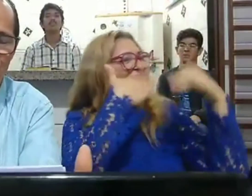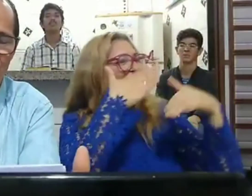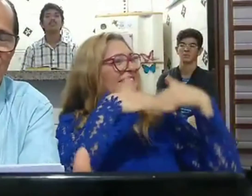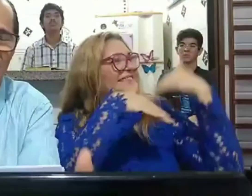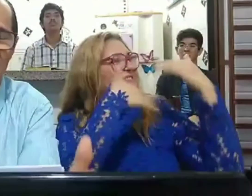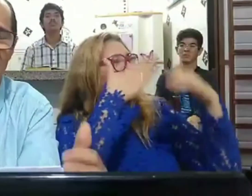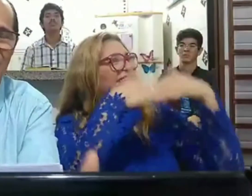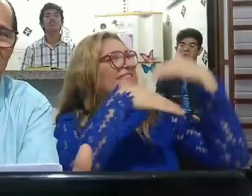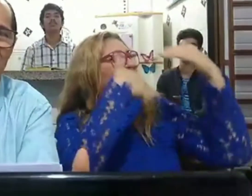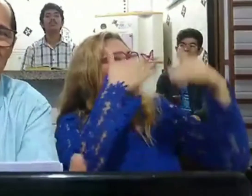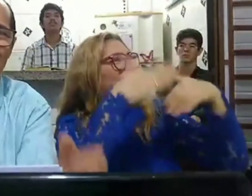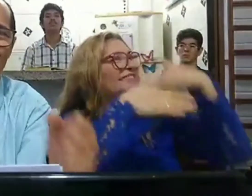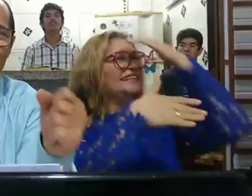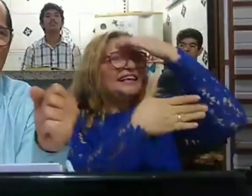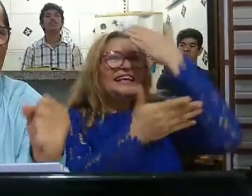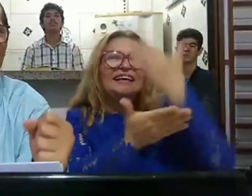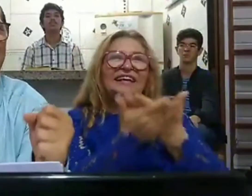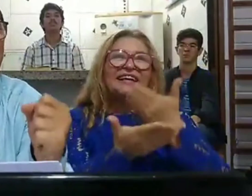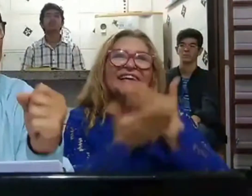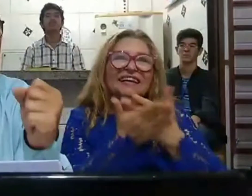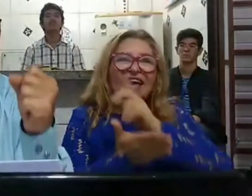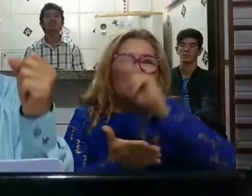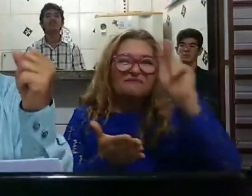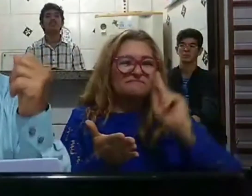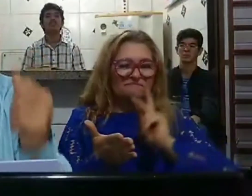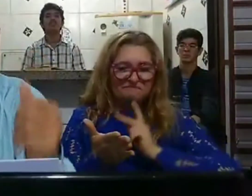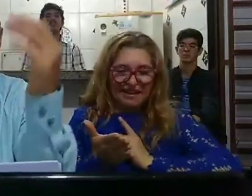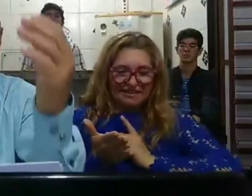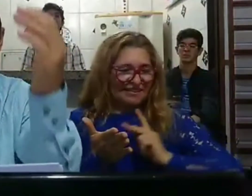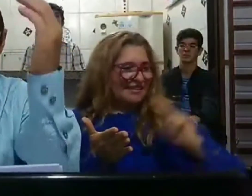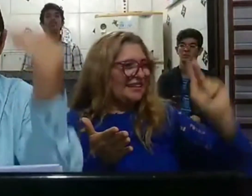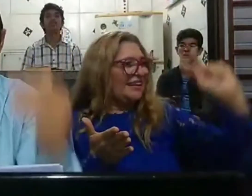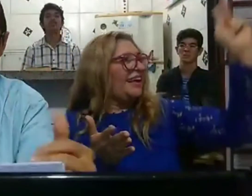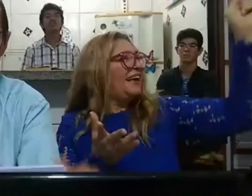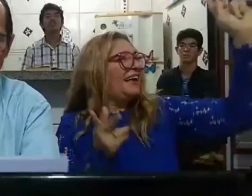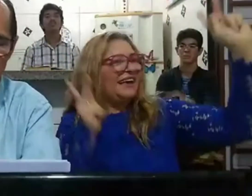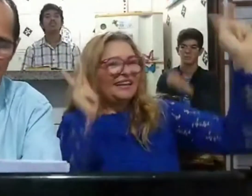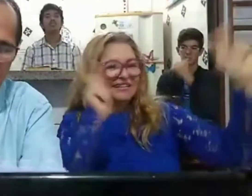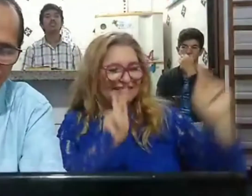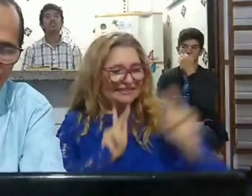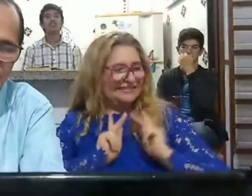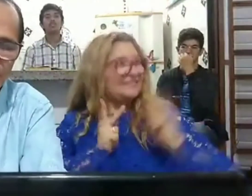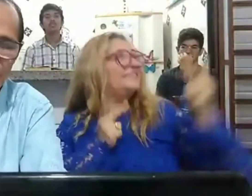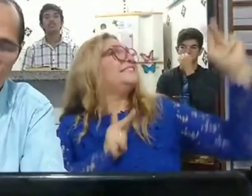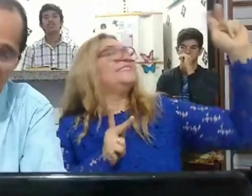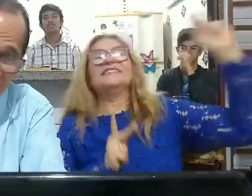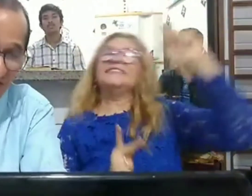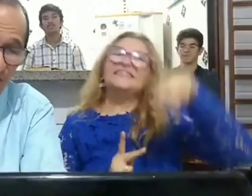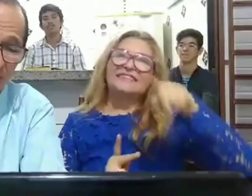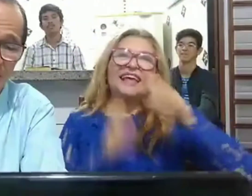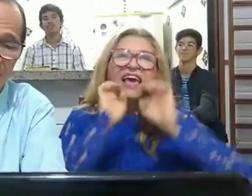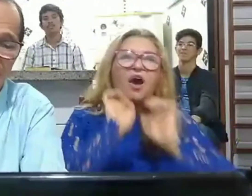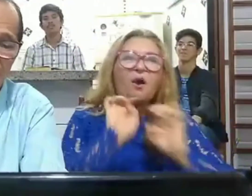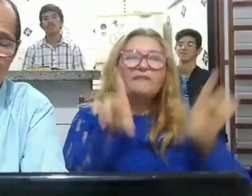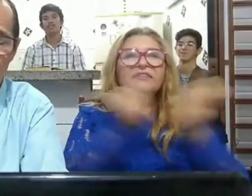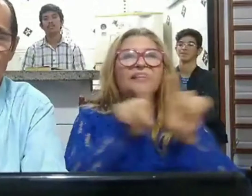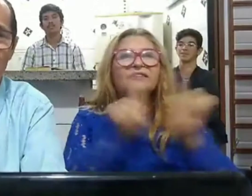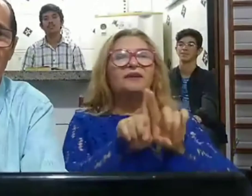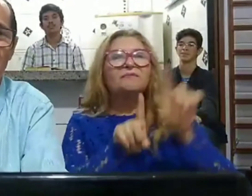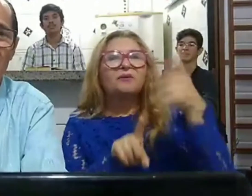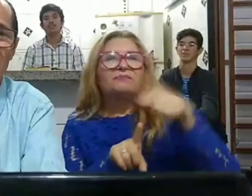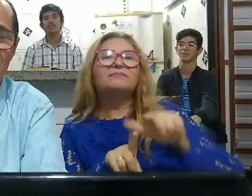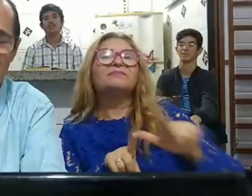ouve o Evangelho e crê em Jesus, ele produz a paz entre você e Deus, entre Deus e você. O Evangelho também, uma